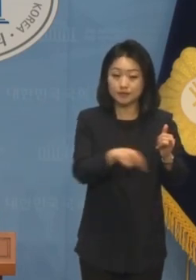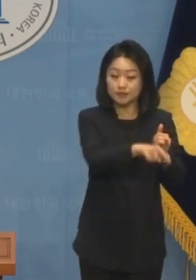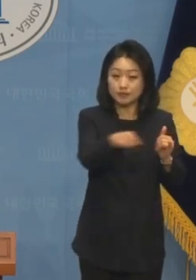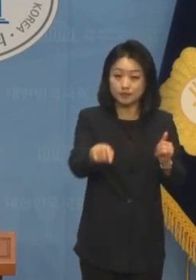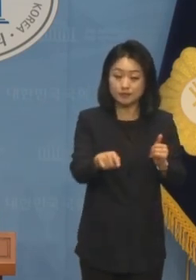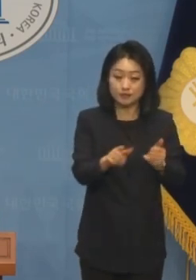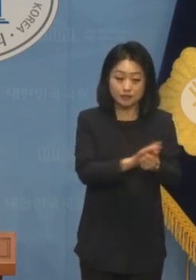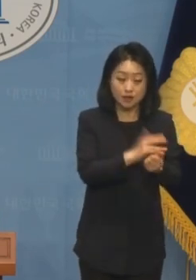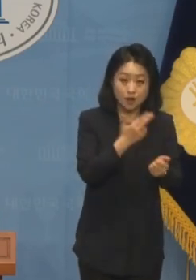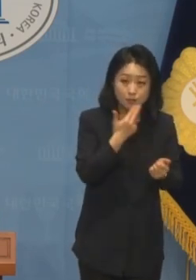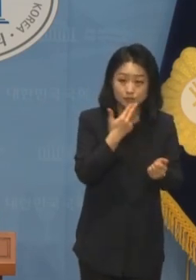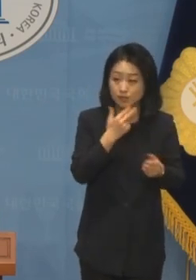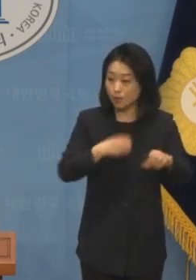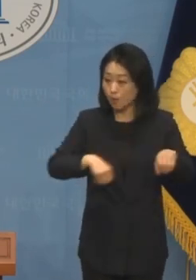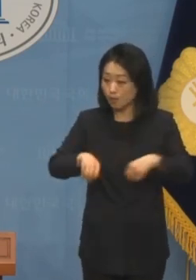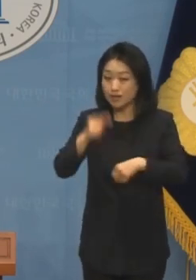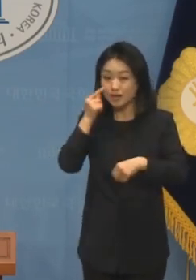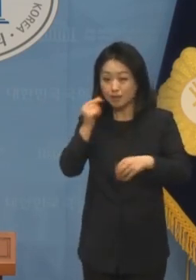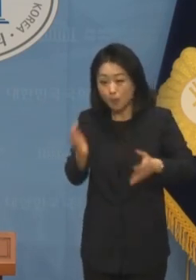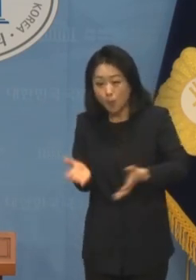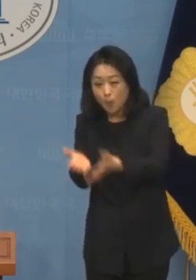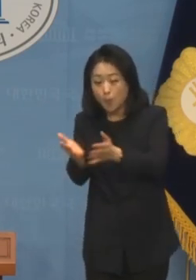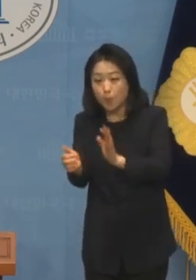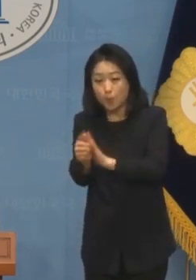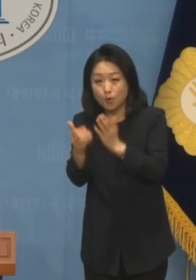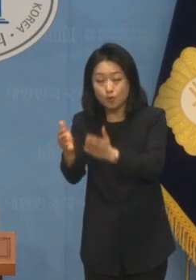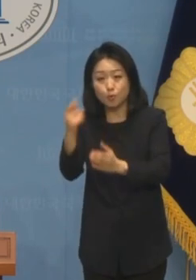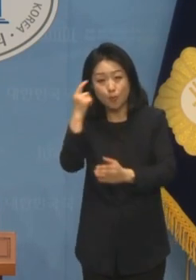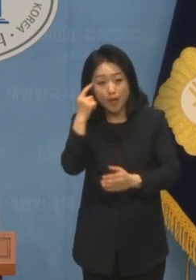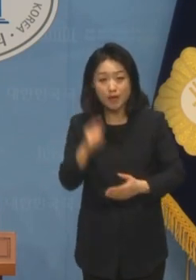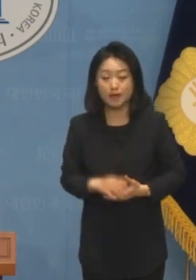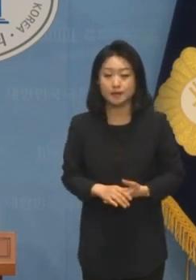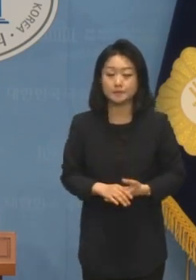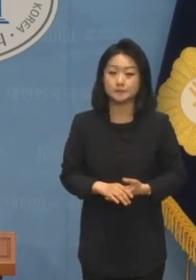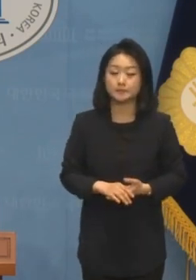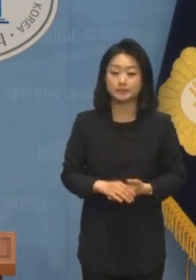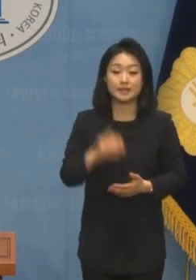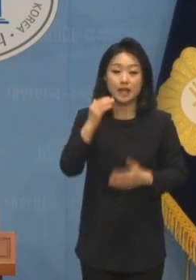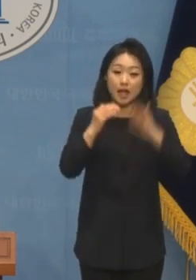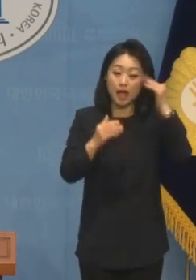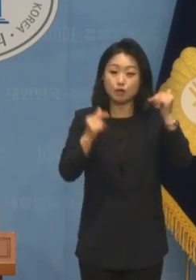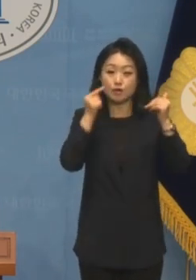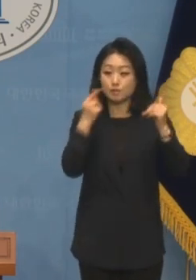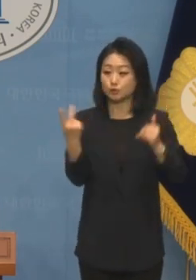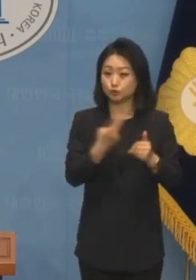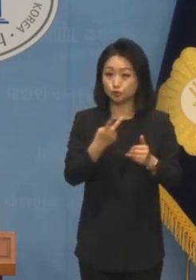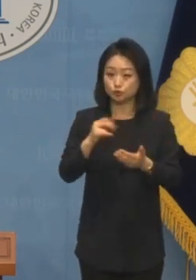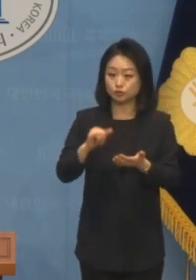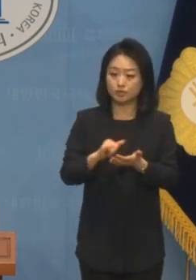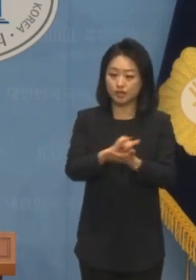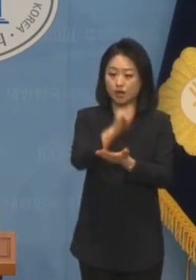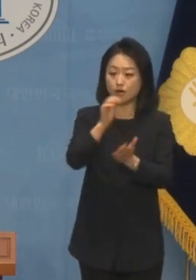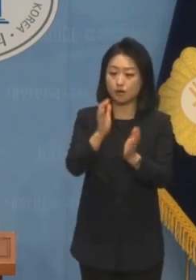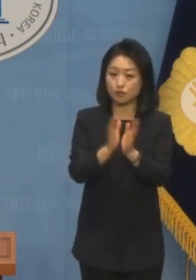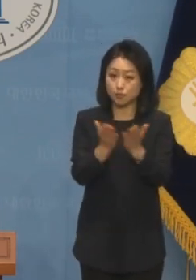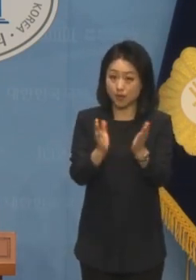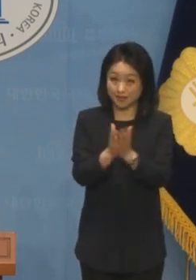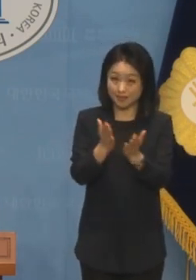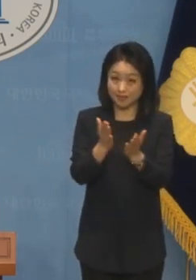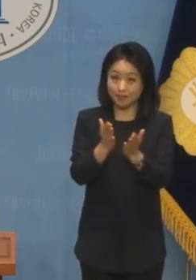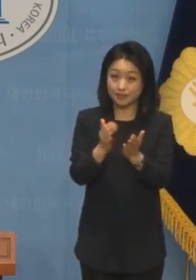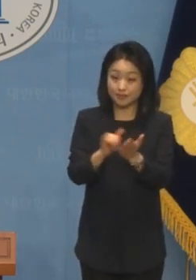윤덕민 주일 대사가 기사 간담회 직후 열린 백브리핑에서 한일 간 여건 없이 왕래하는 등 출입국